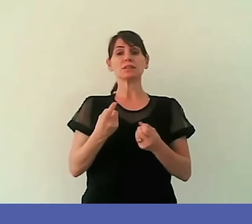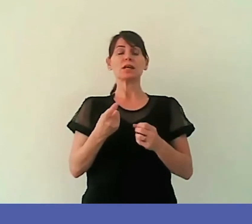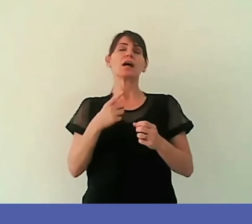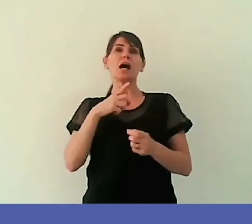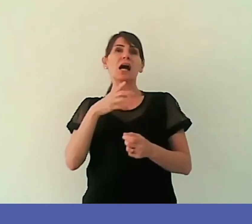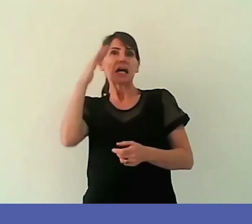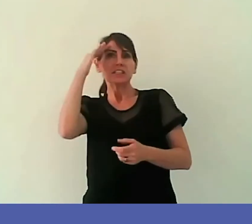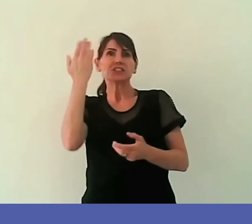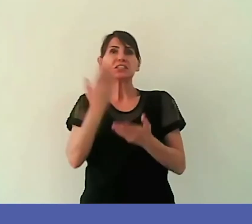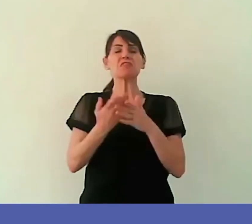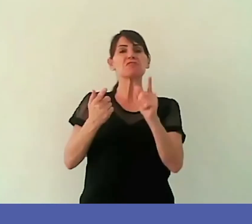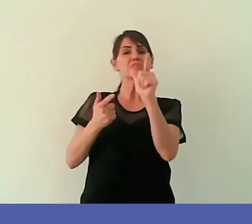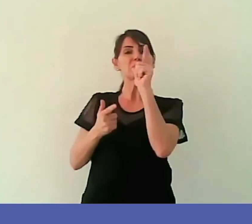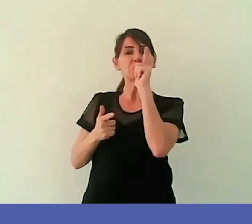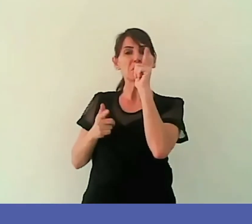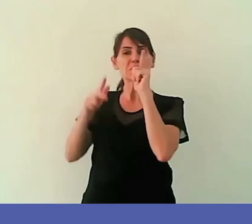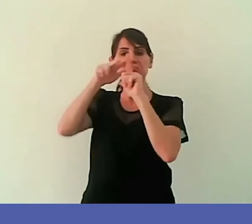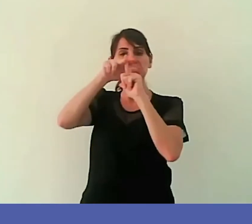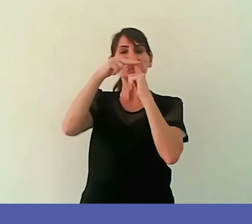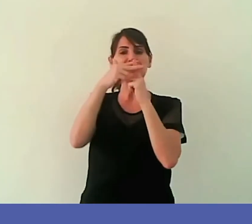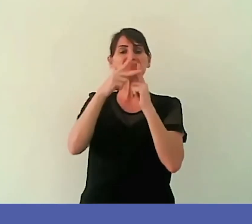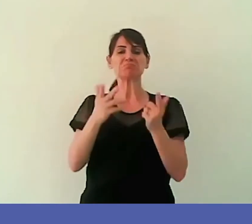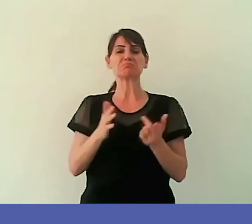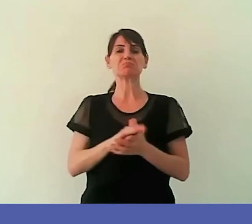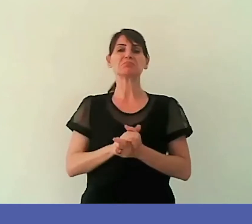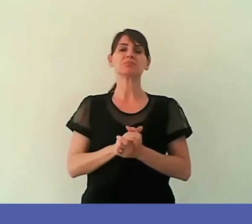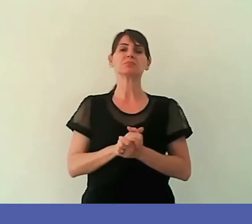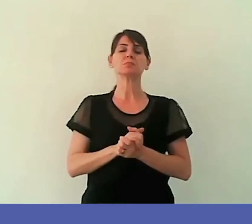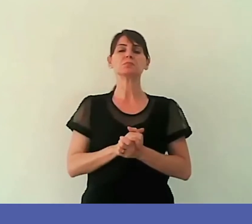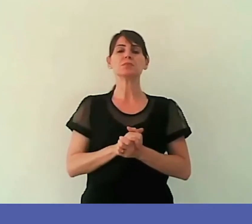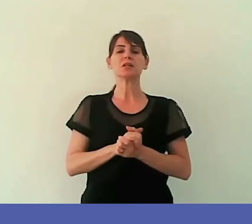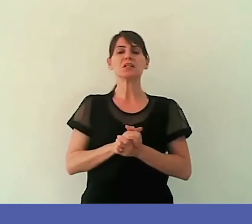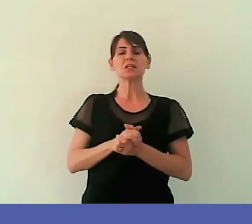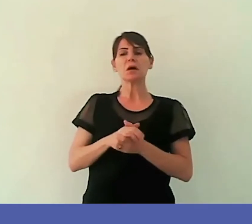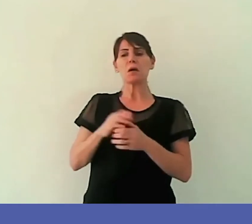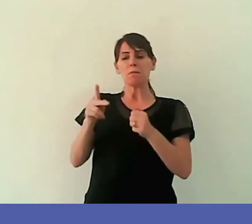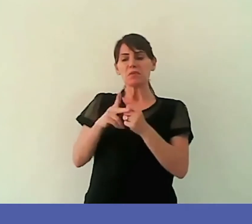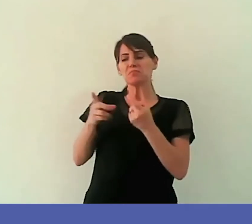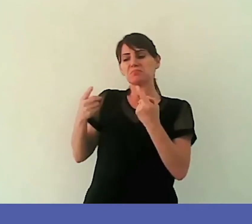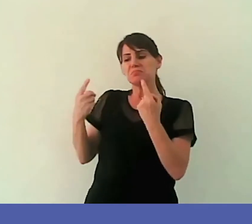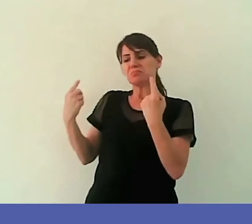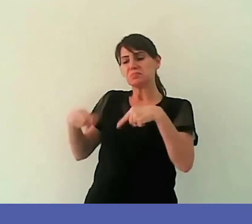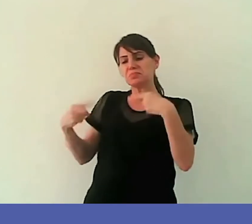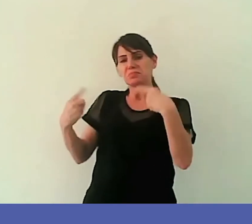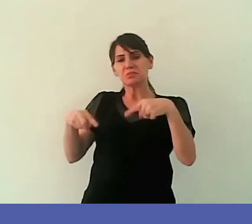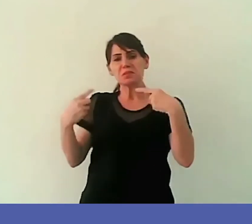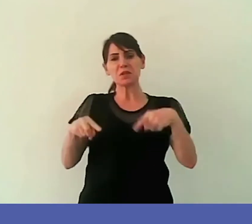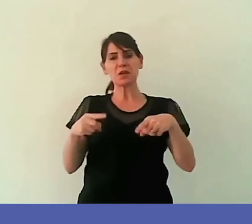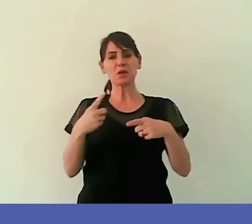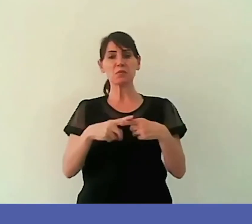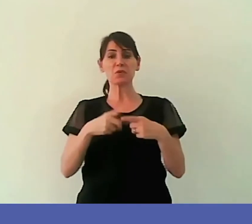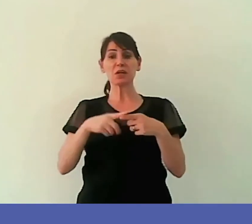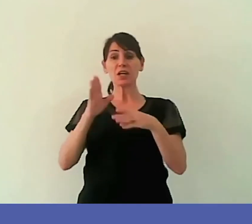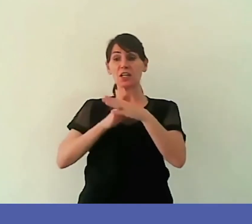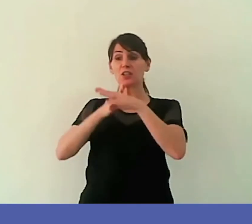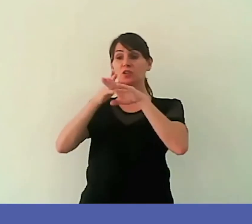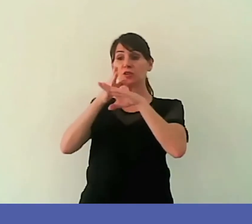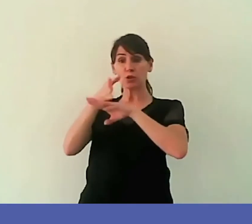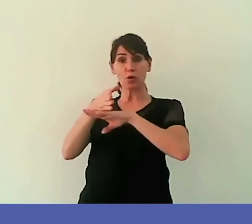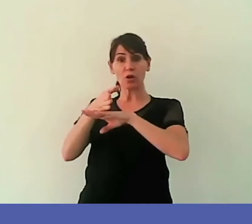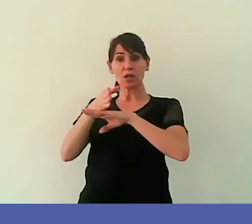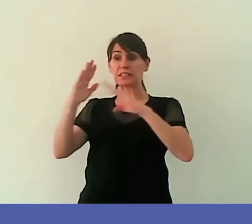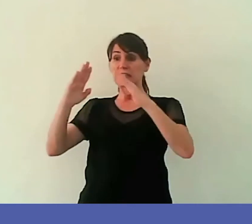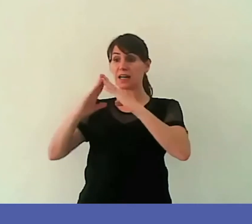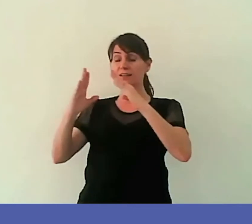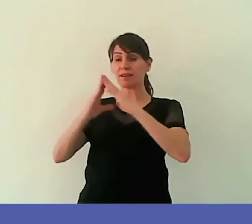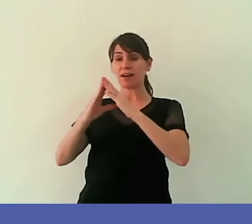havia um partido, e o arguíram porque ele havia entrado em casa de incircuncisos e